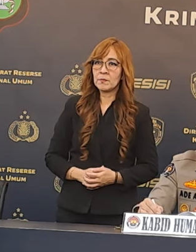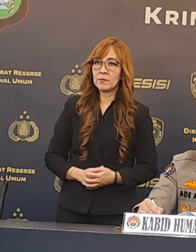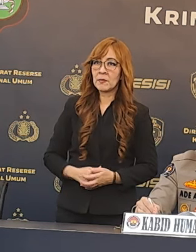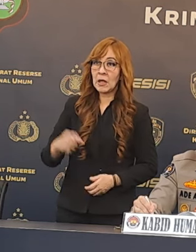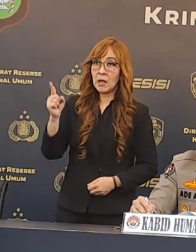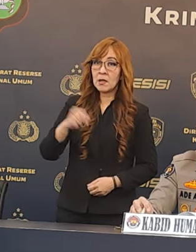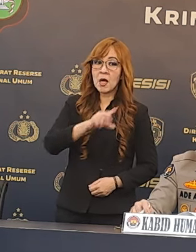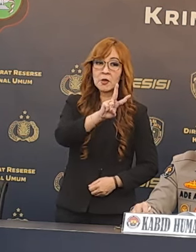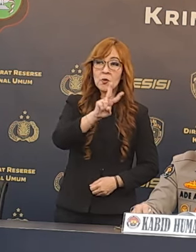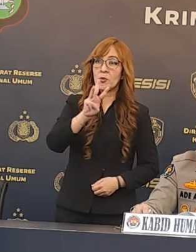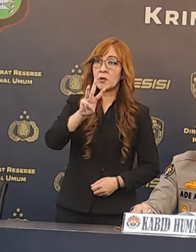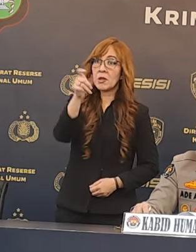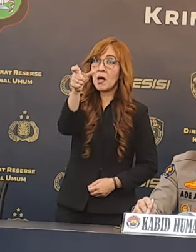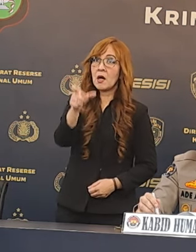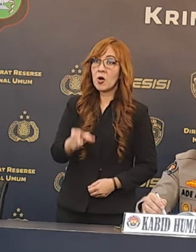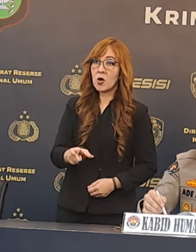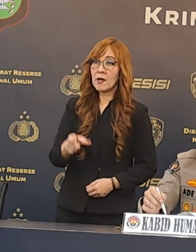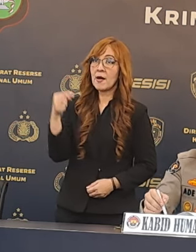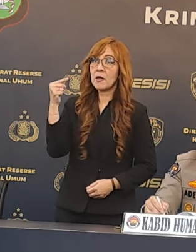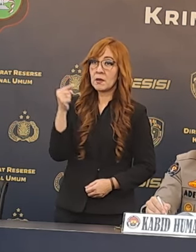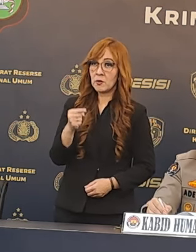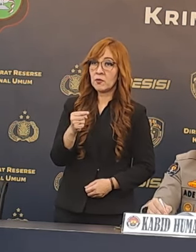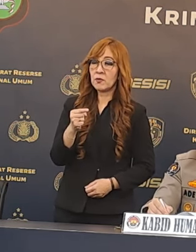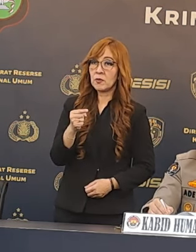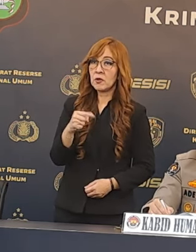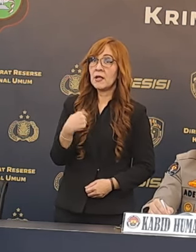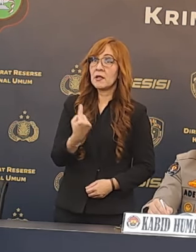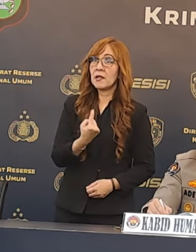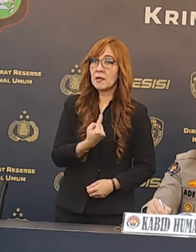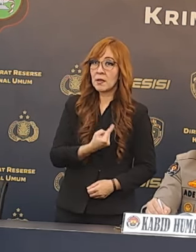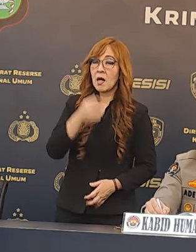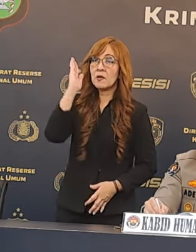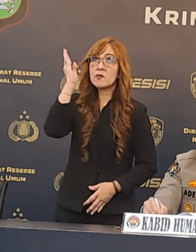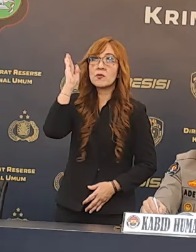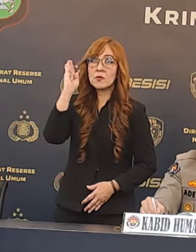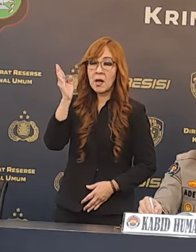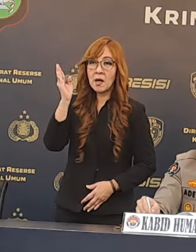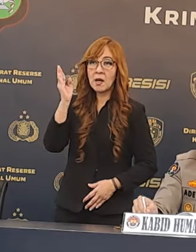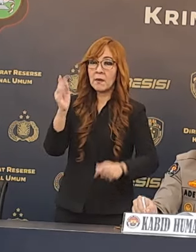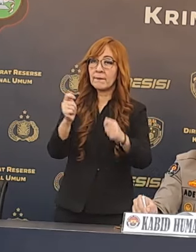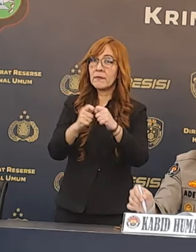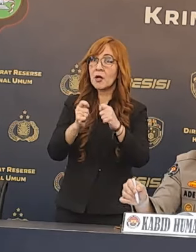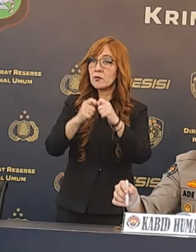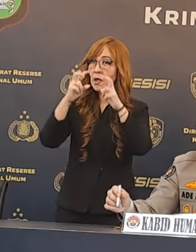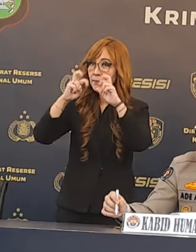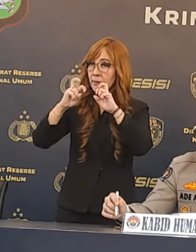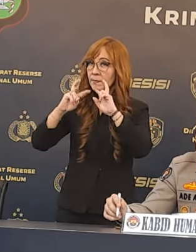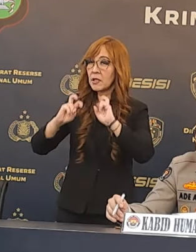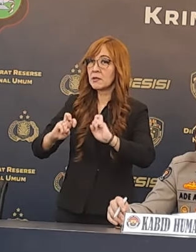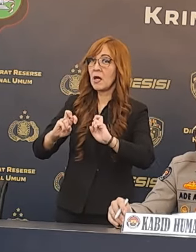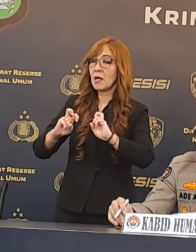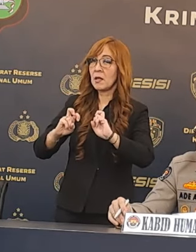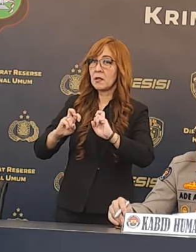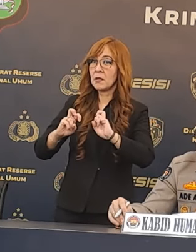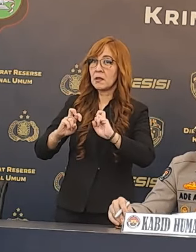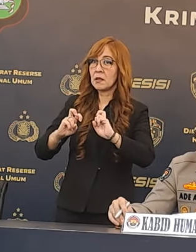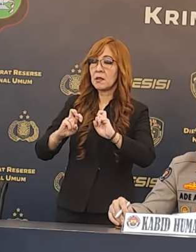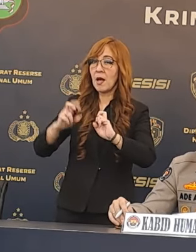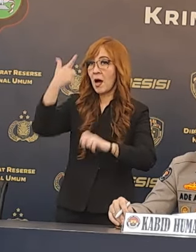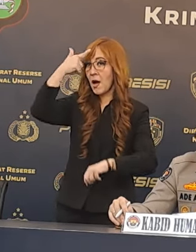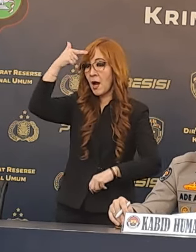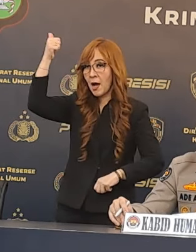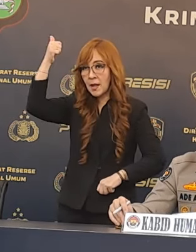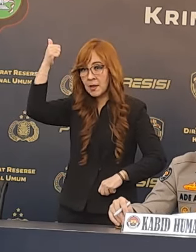dari 23 orang tersebut kita juga sudah melakukan pemeriksaan terhadap